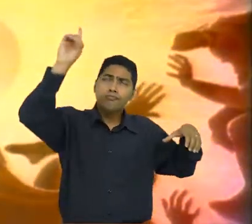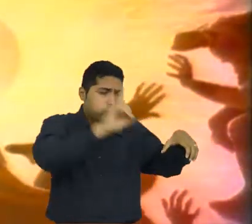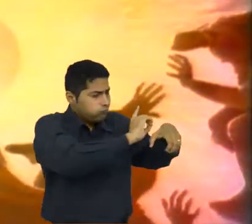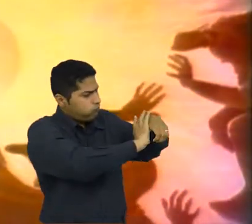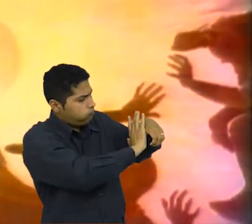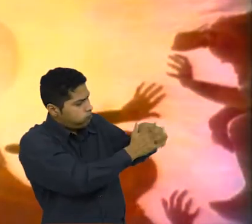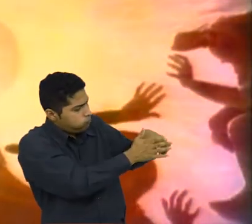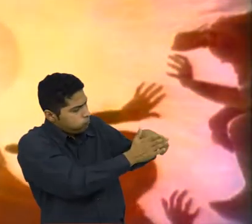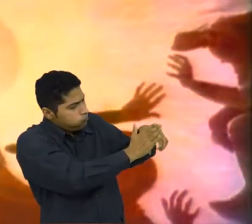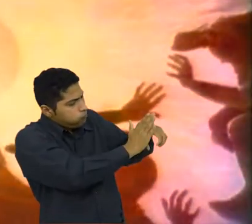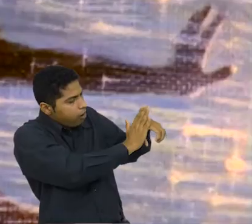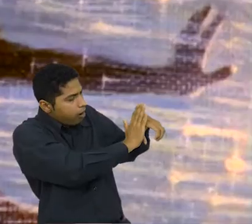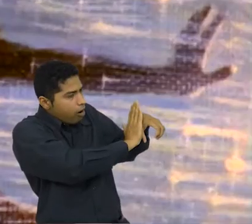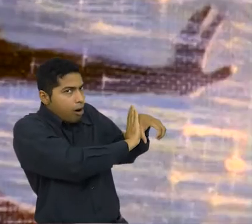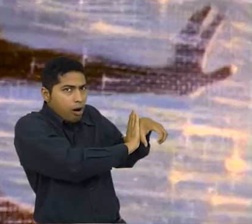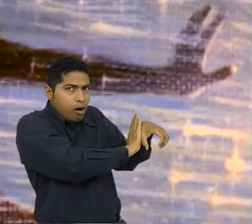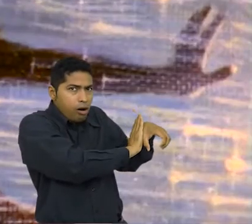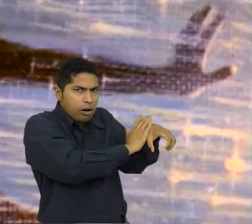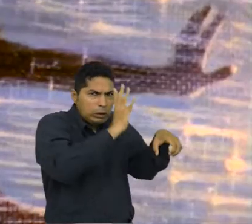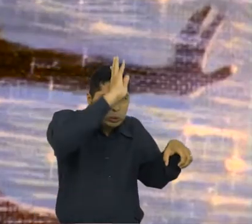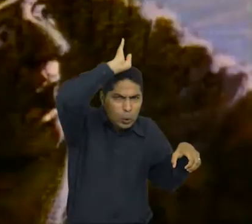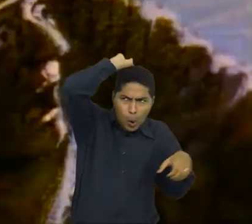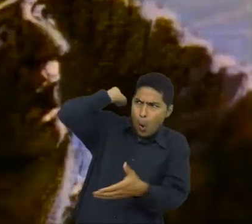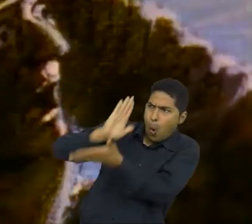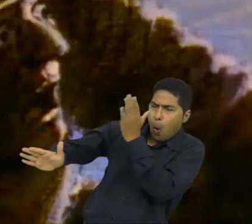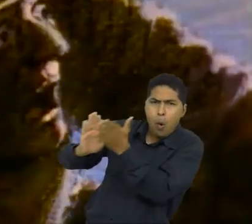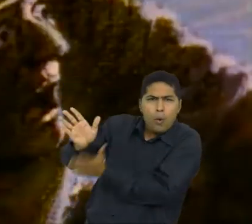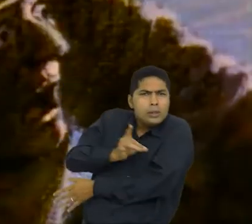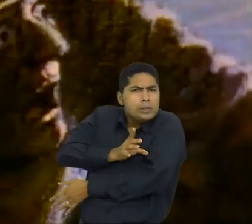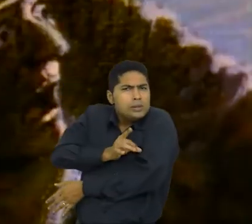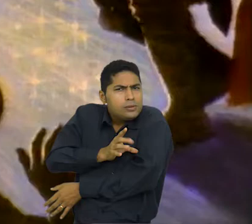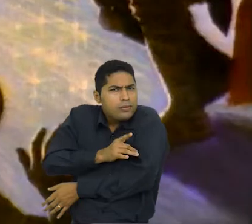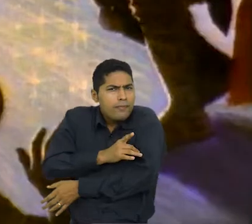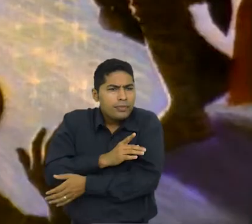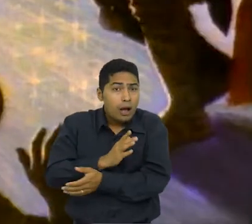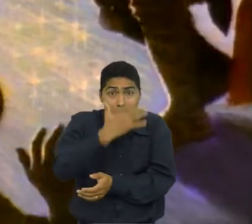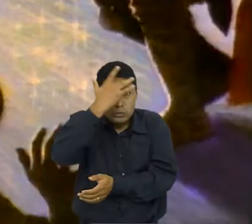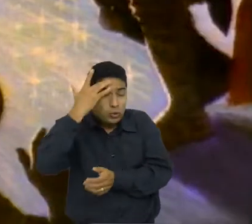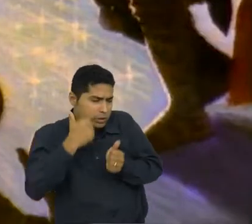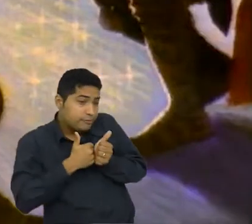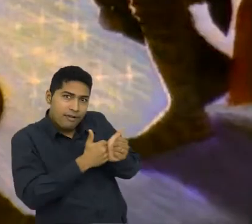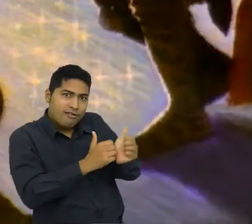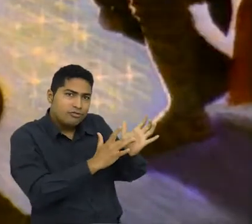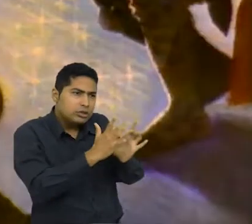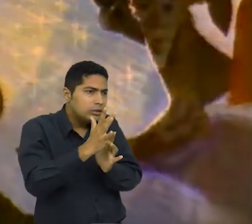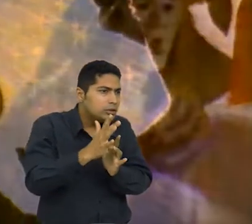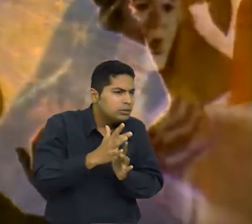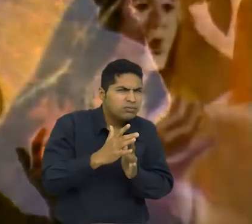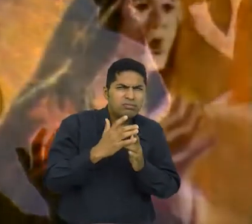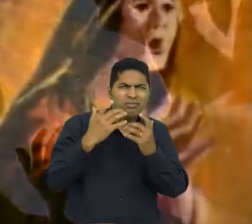túmulo. Os soldados romanos fugiram apavorados. Alguns seguidores de Jesus ficaram muito confusos quando foram